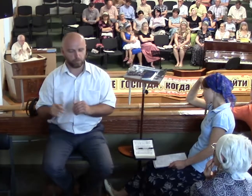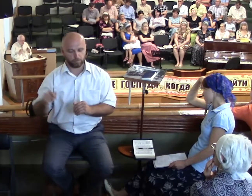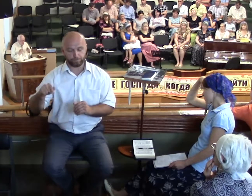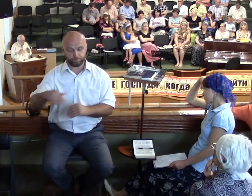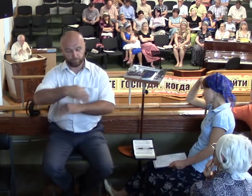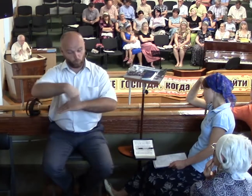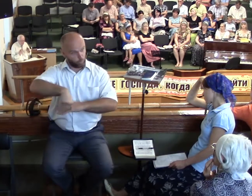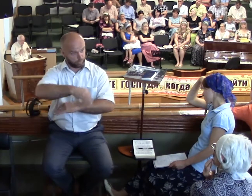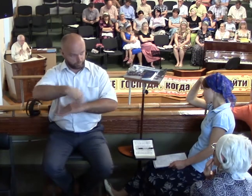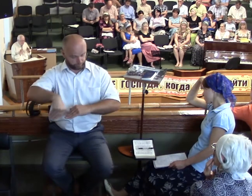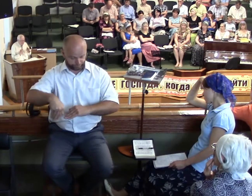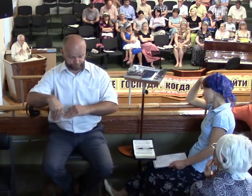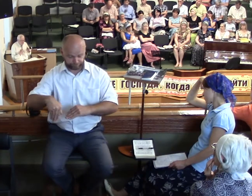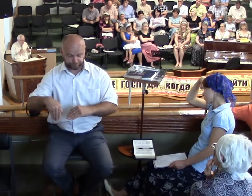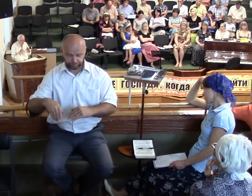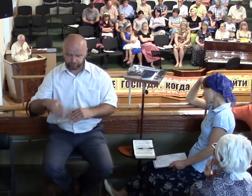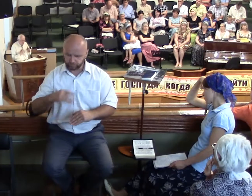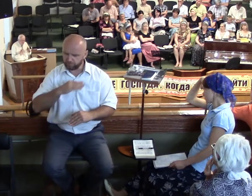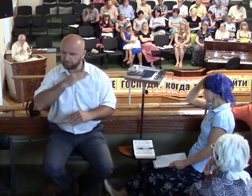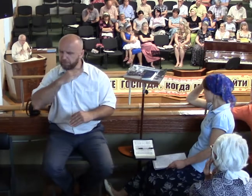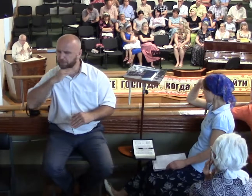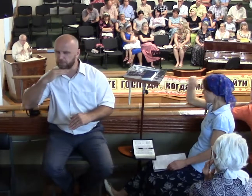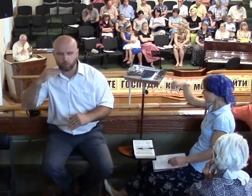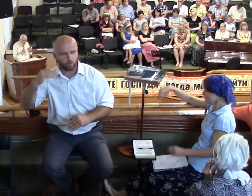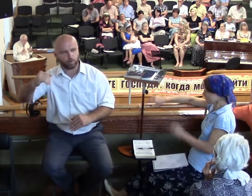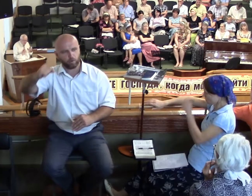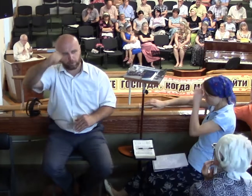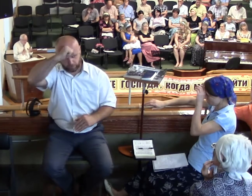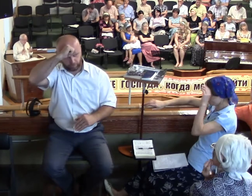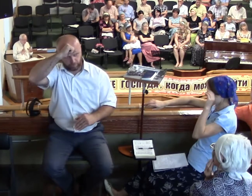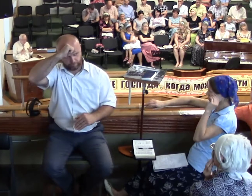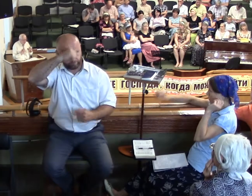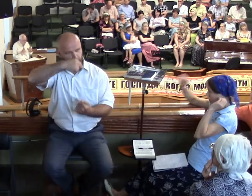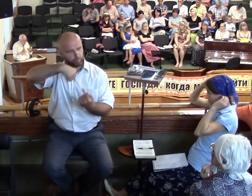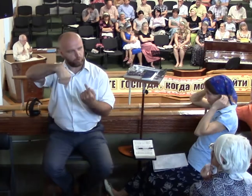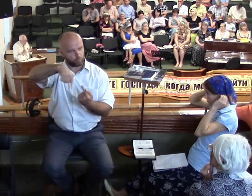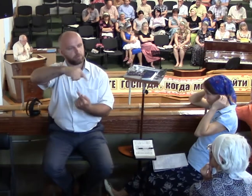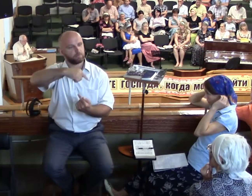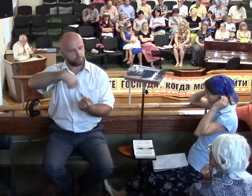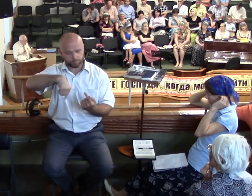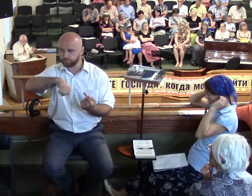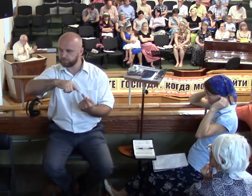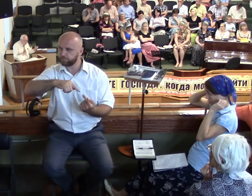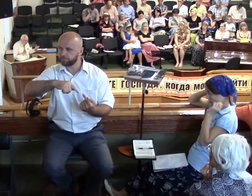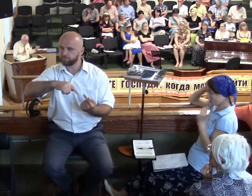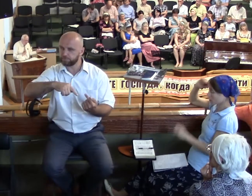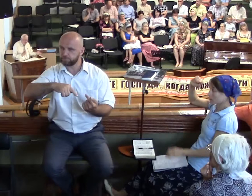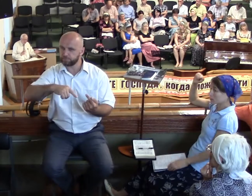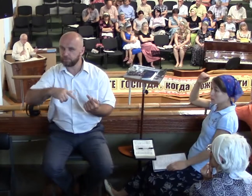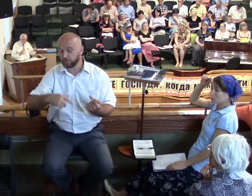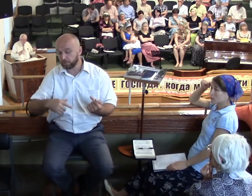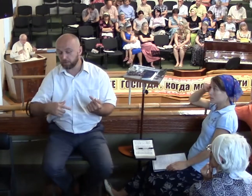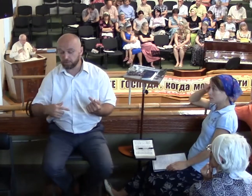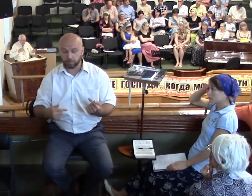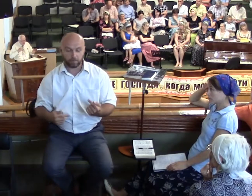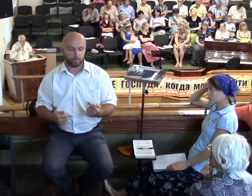того, чего дома они не получат. Там могут они набраться слов, набраться, знаете, чего-то, что-то